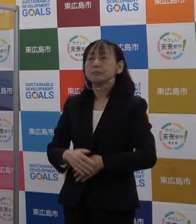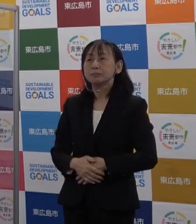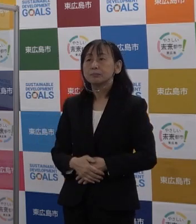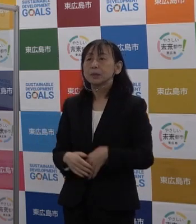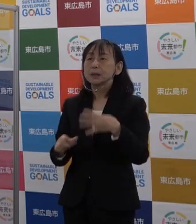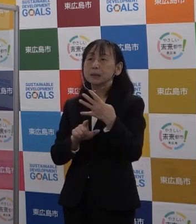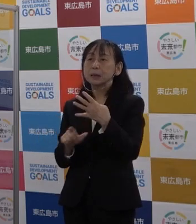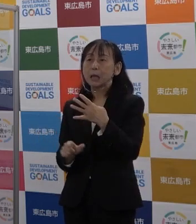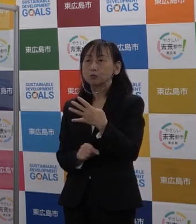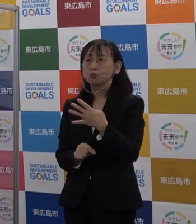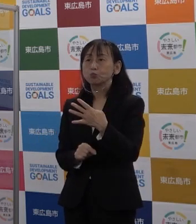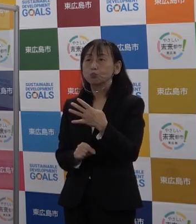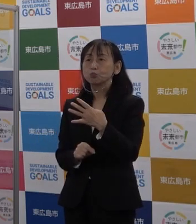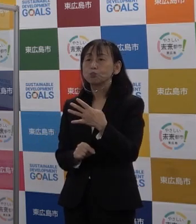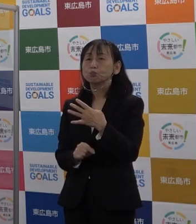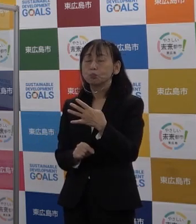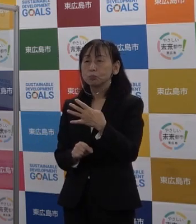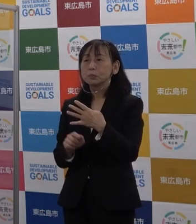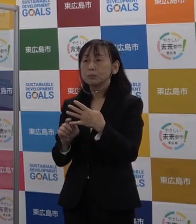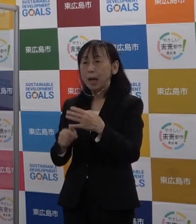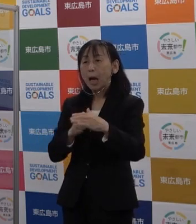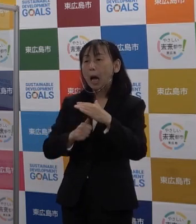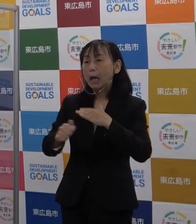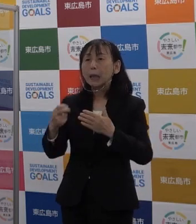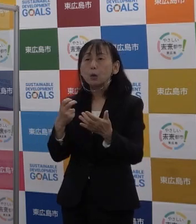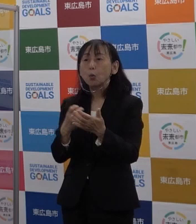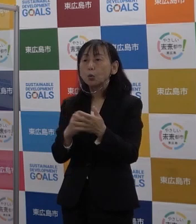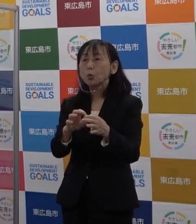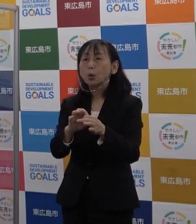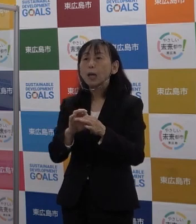月、これ派遣法の絡みがありますので、